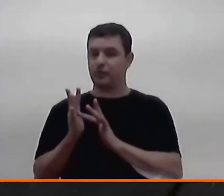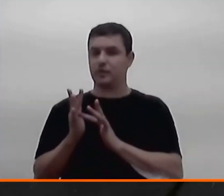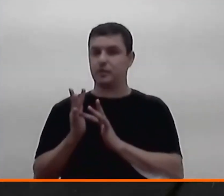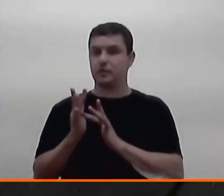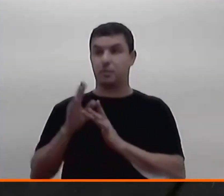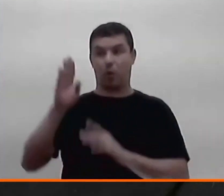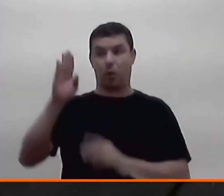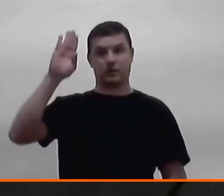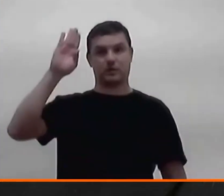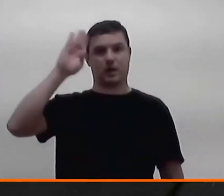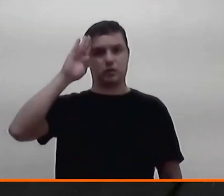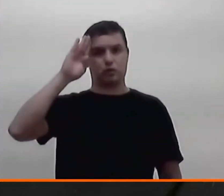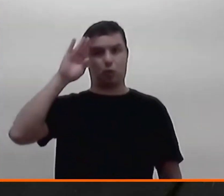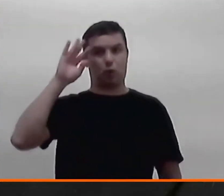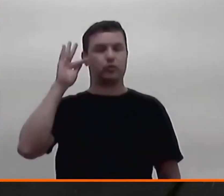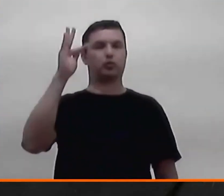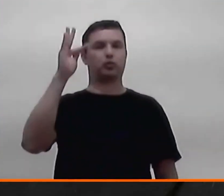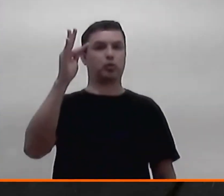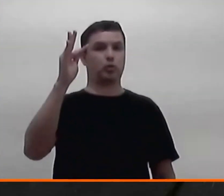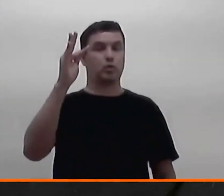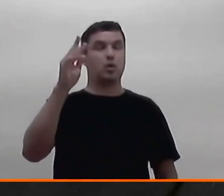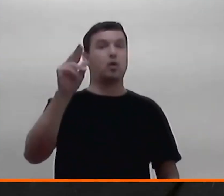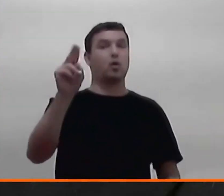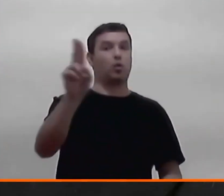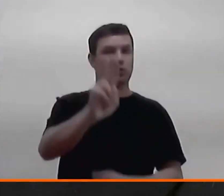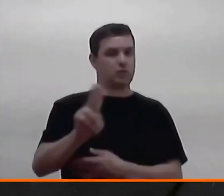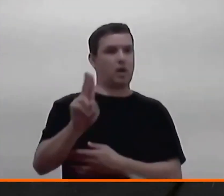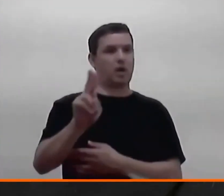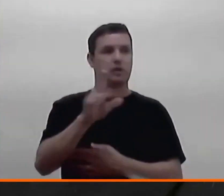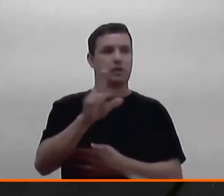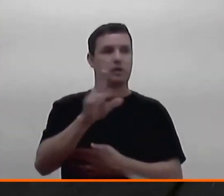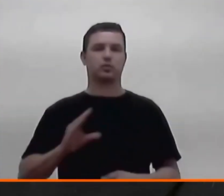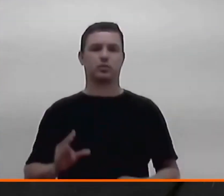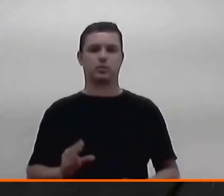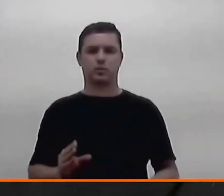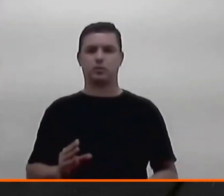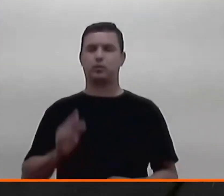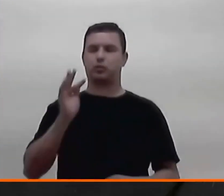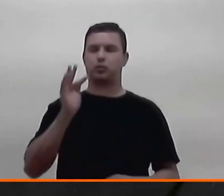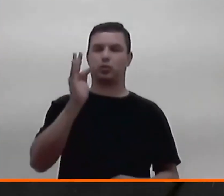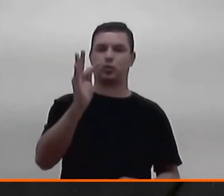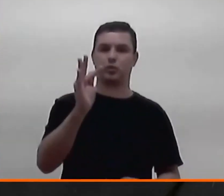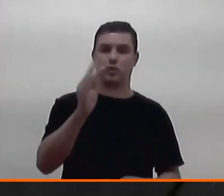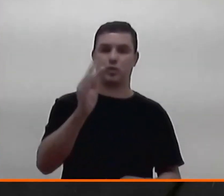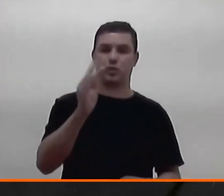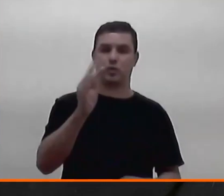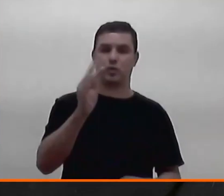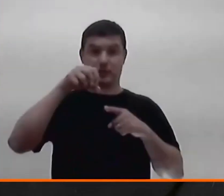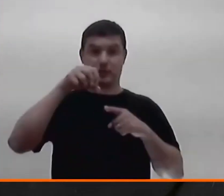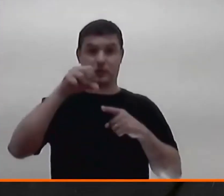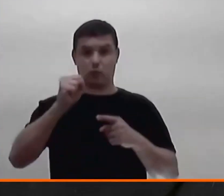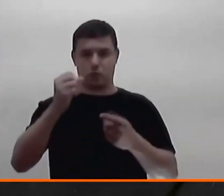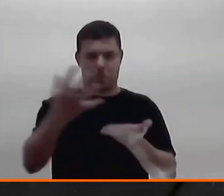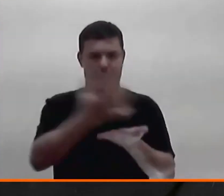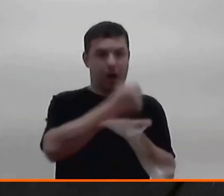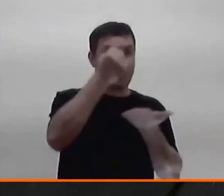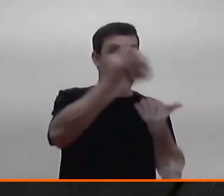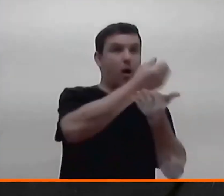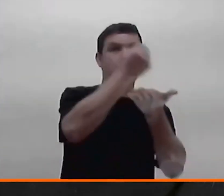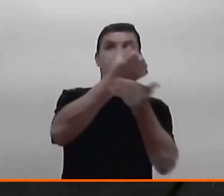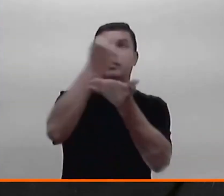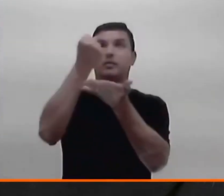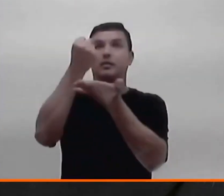que Cristo vai usar. Então, quando os vencedores serão arrebatados